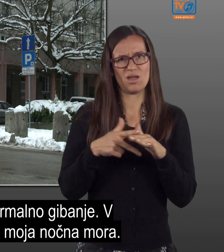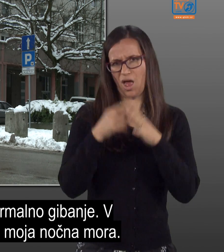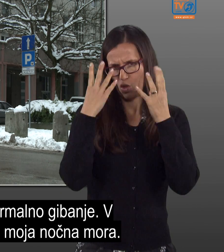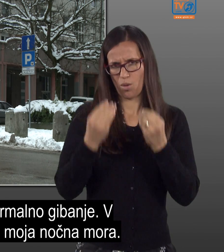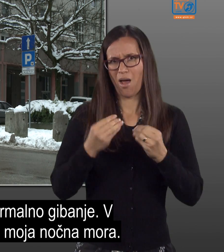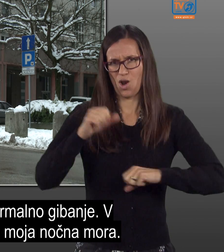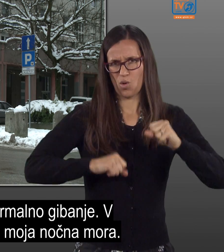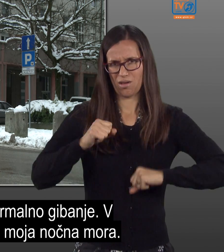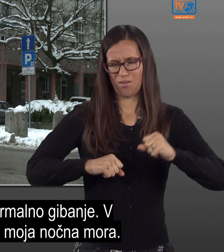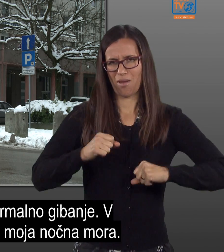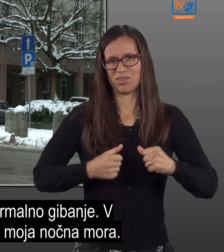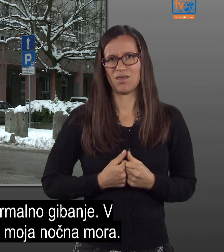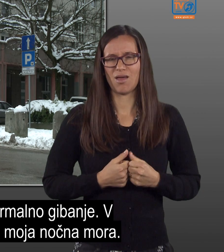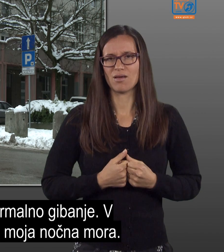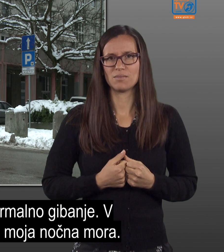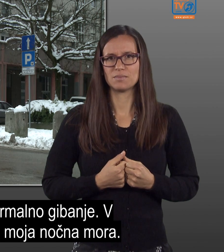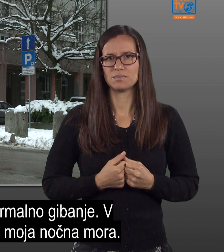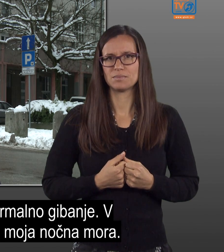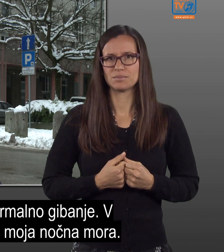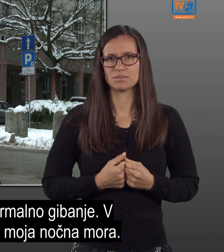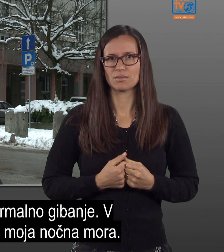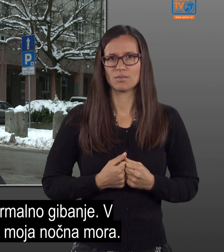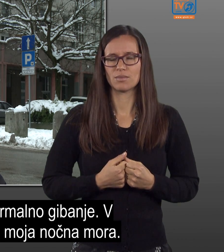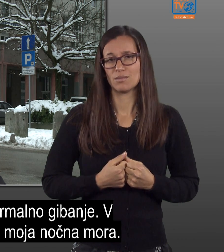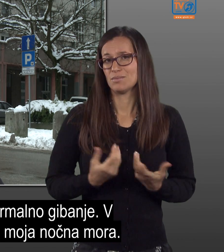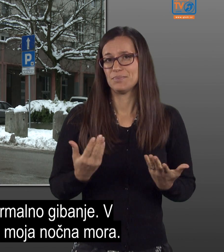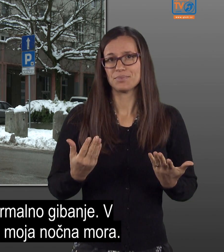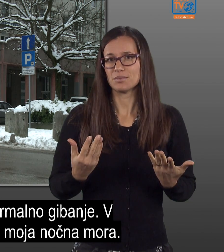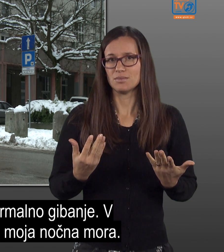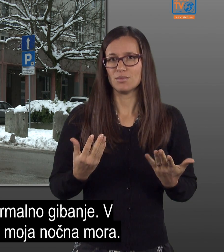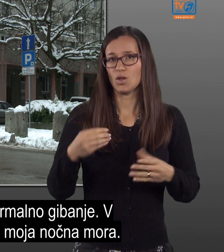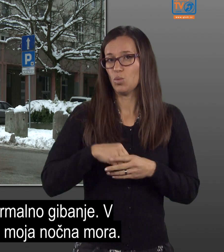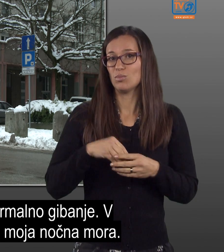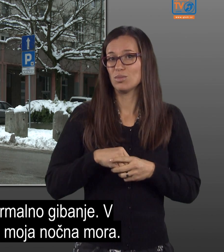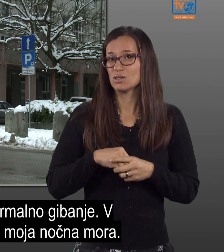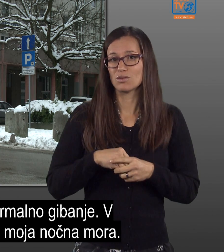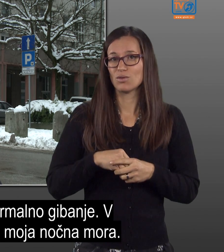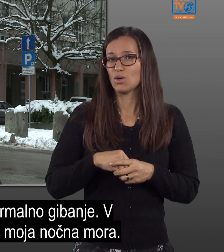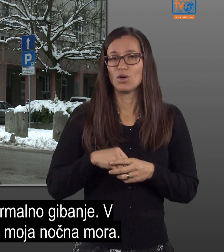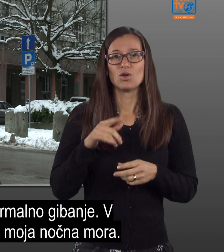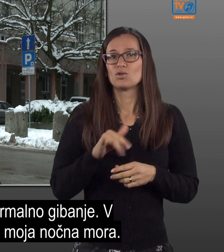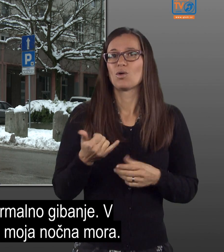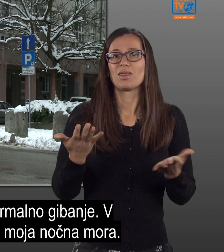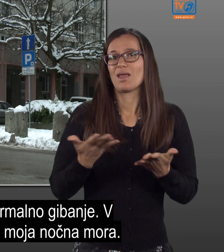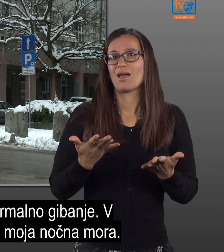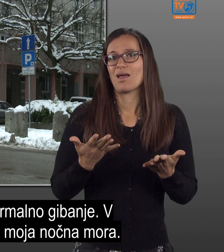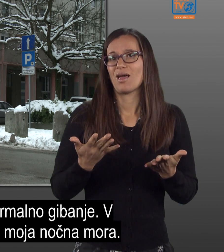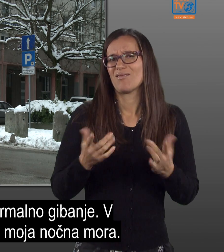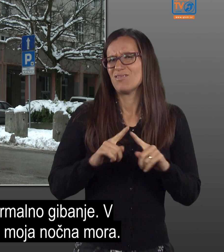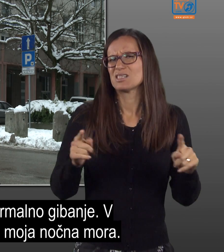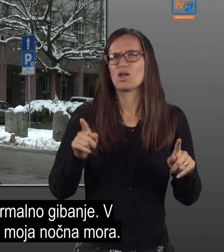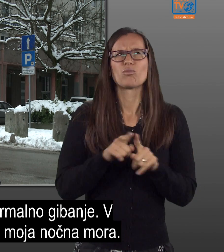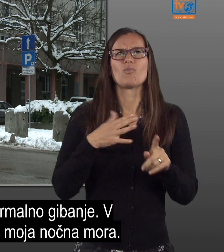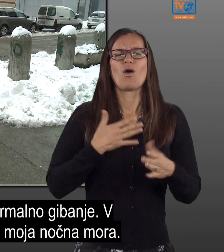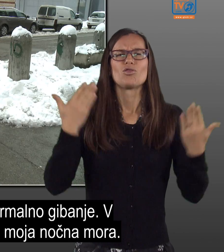gibanje. Tako da v bistvu je to za neke vrste, bom rekel, kar